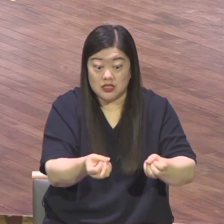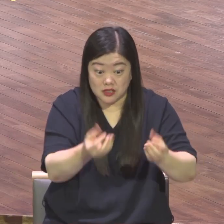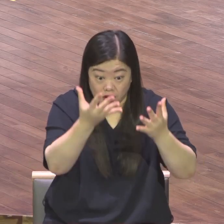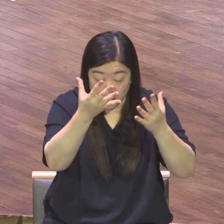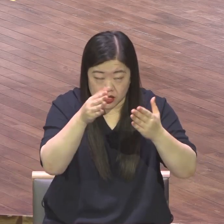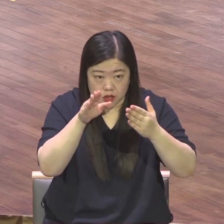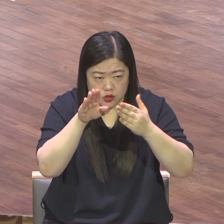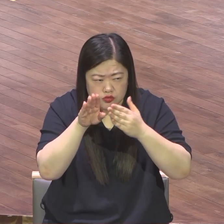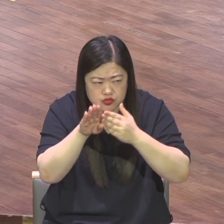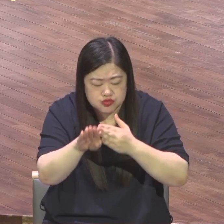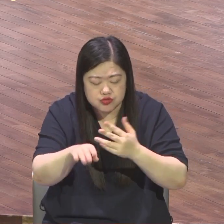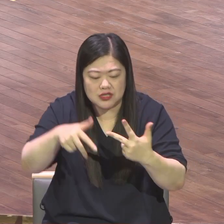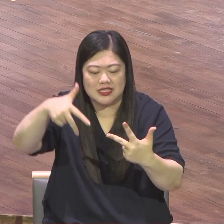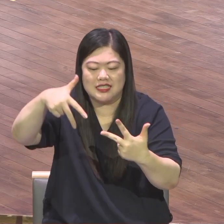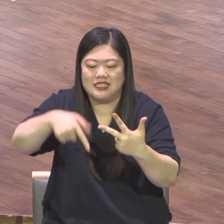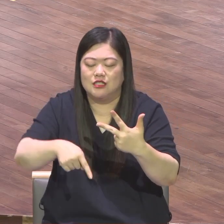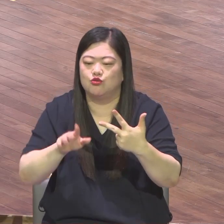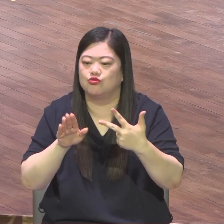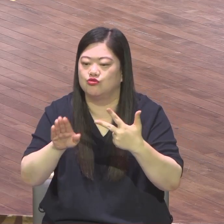첫 열매를 드린다. 그래서